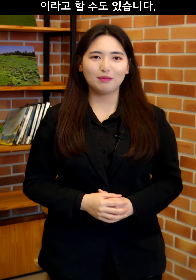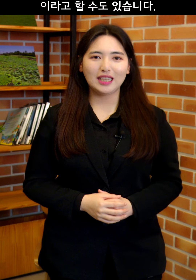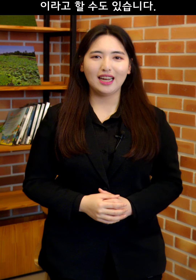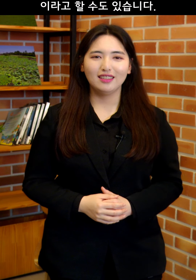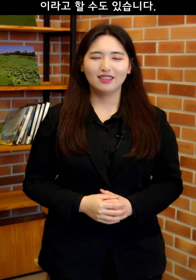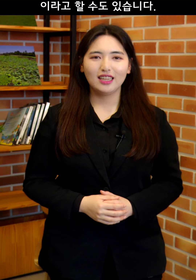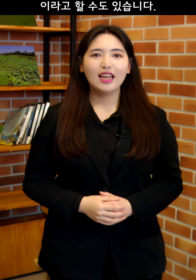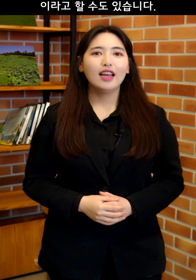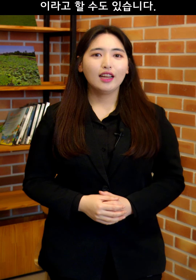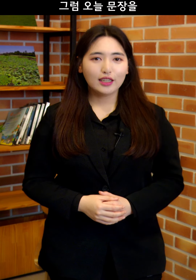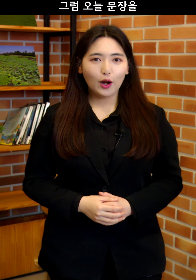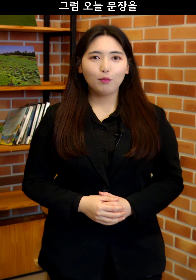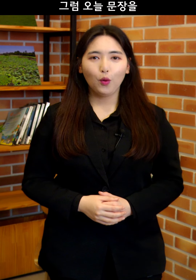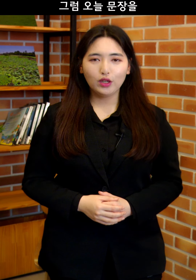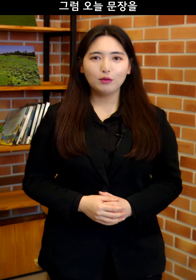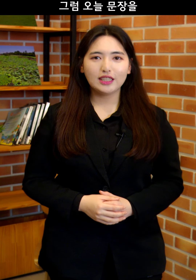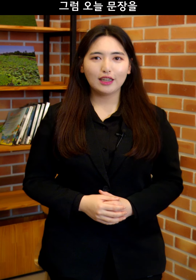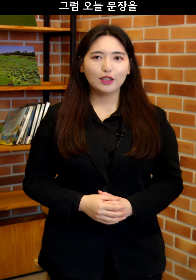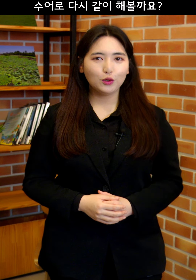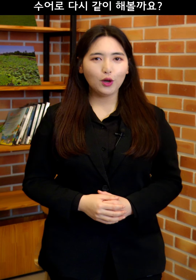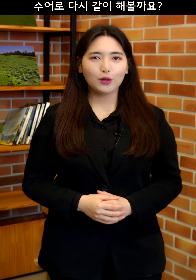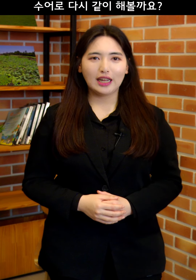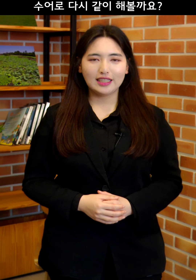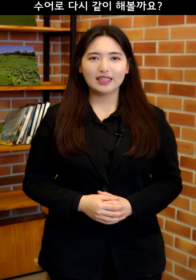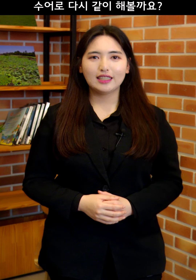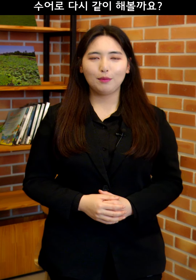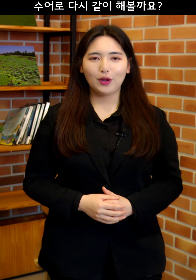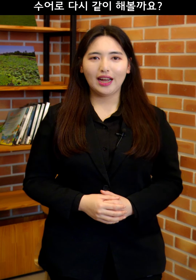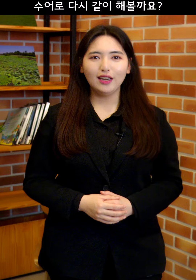있습니다. 그럼 오늘 문장을 수어로 다시 같이 해볼까요?